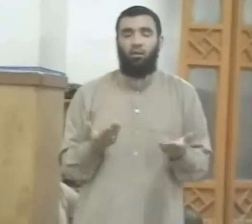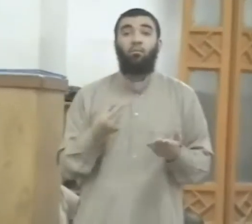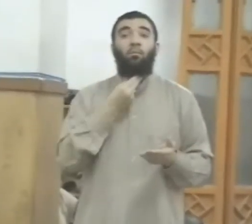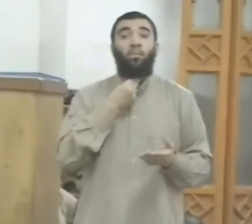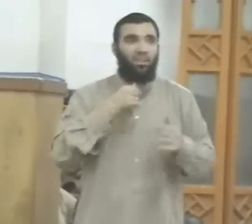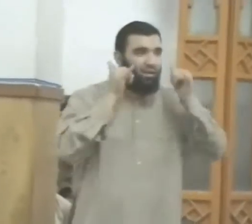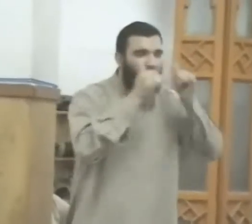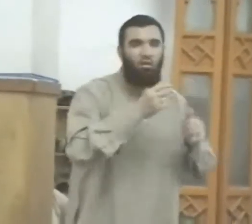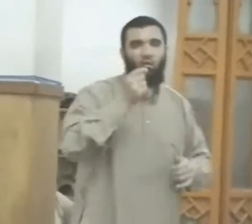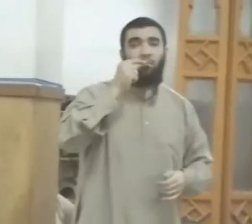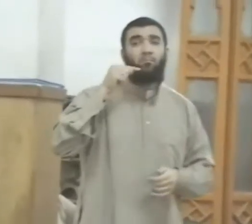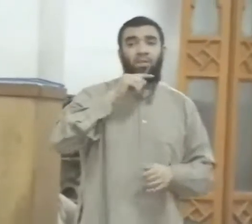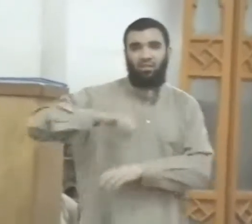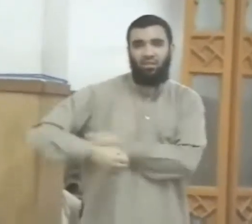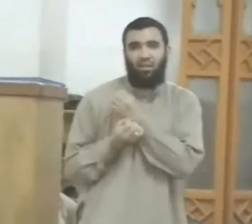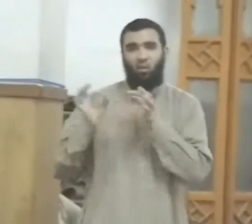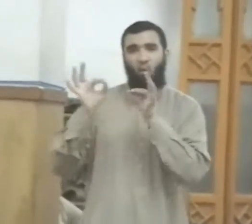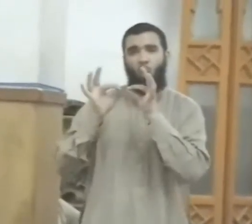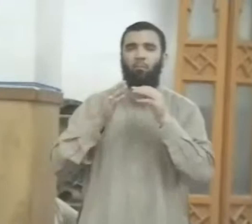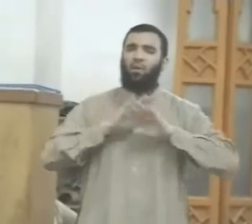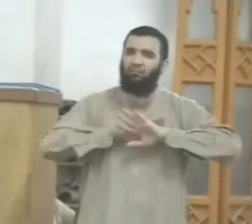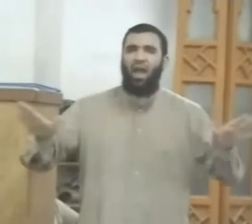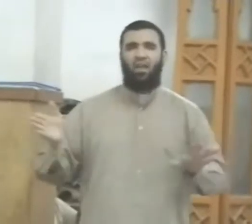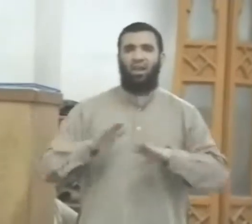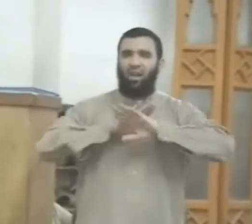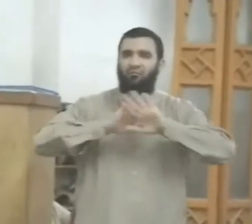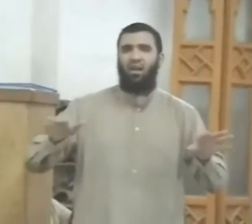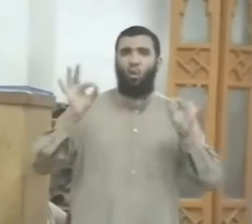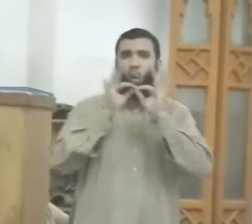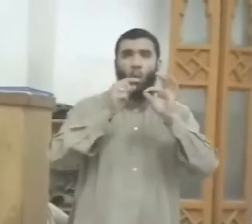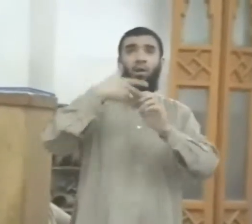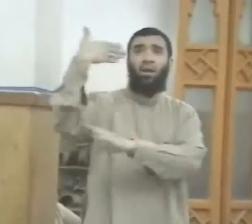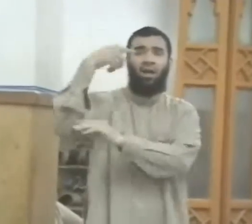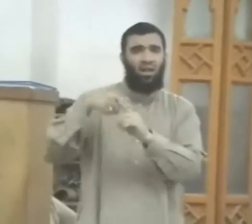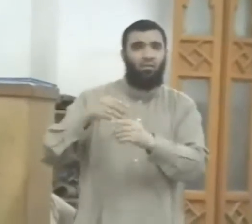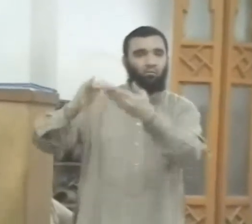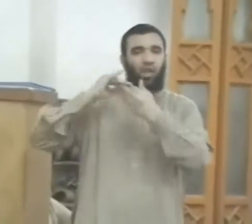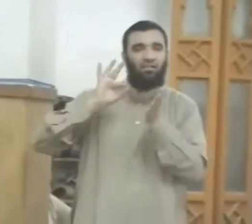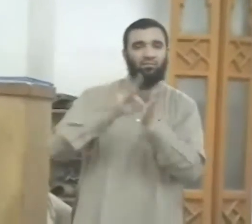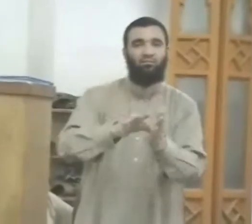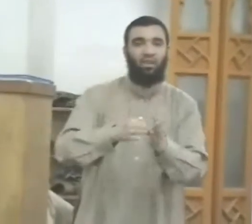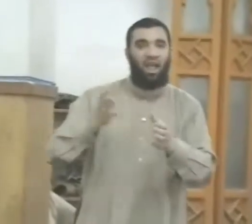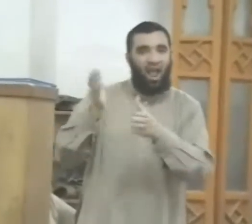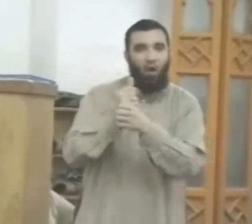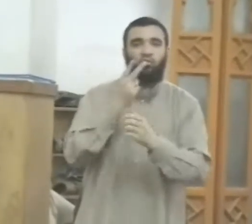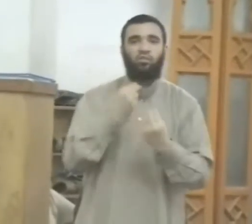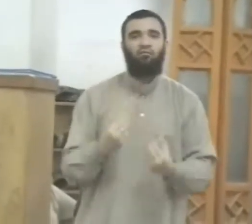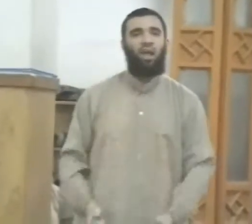فالشهوات تكاد تراها الآن هي الرافع الفكري الأول،